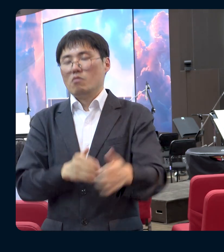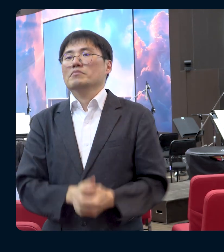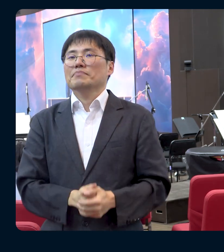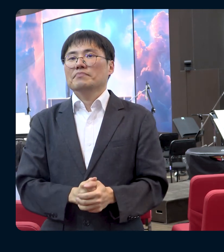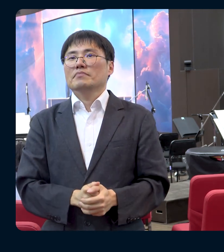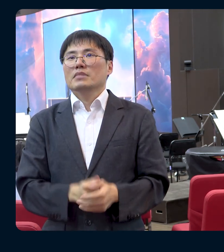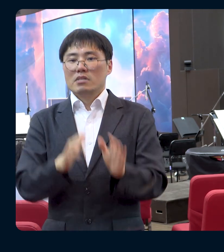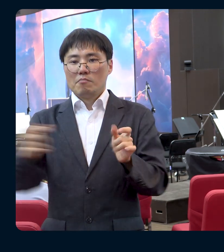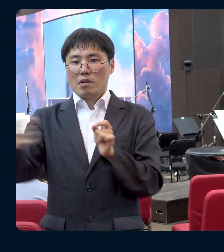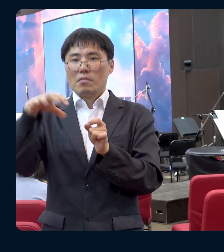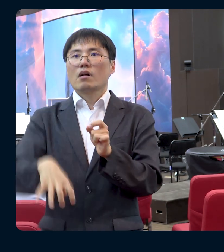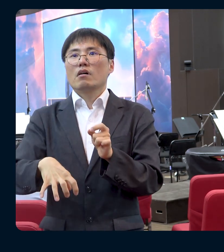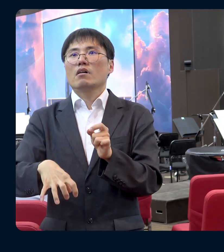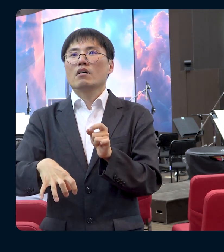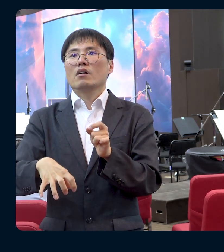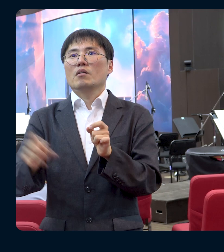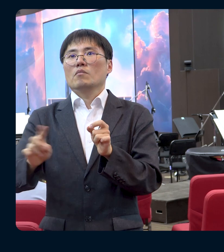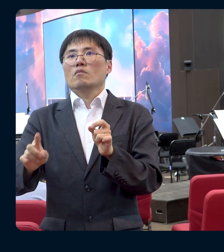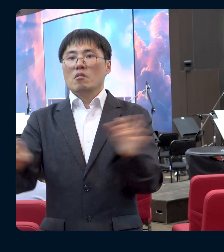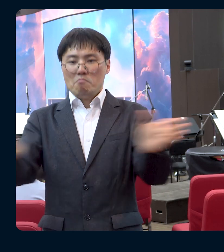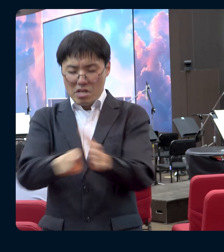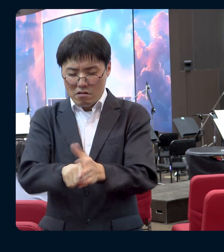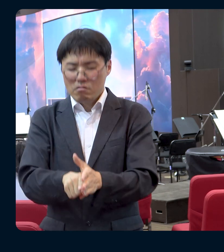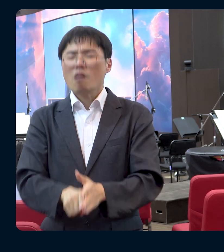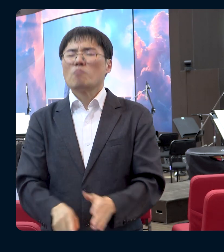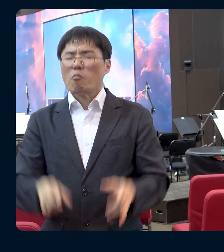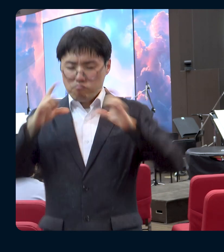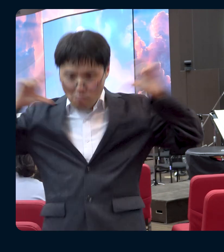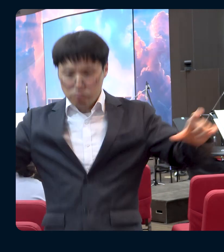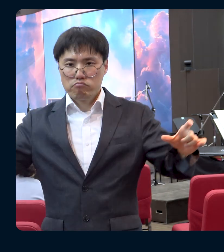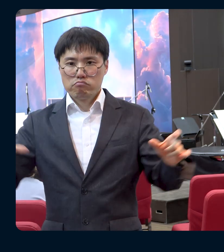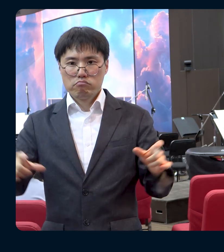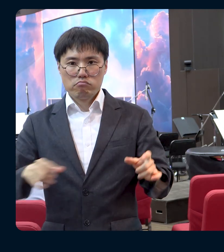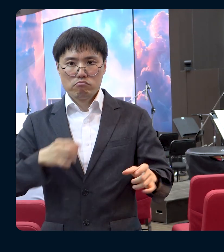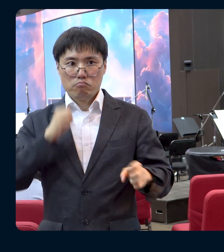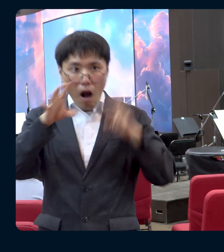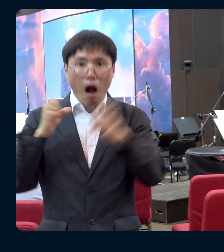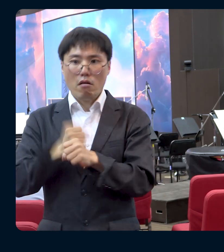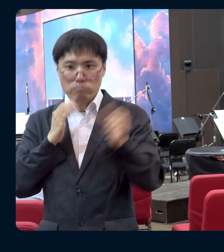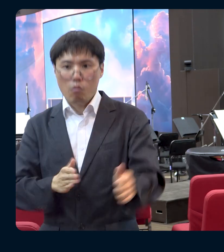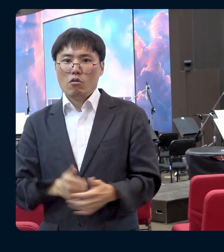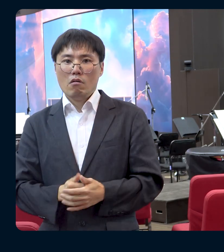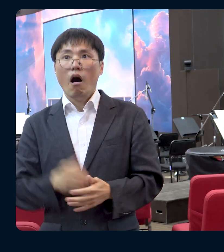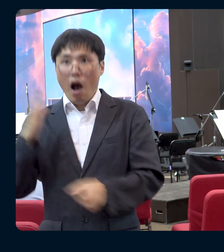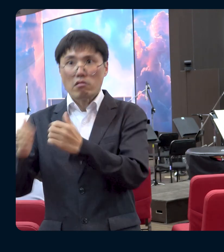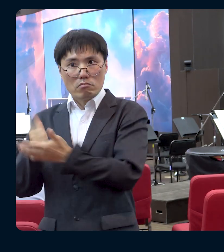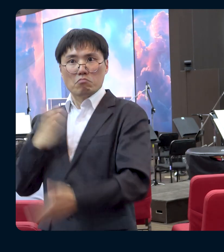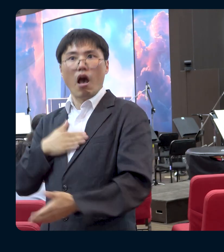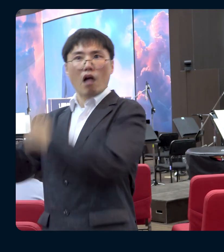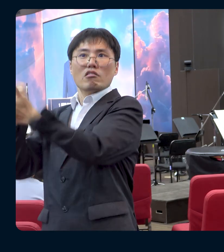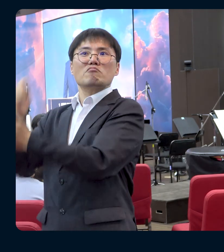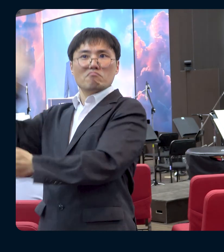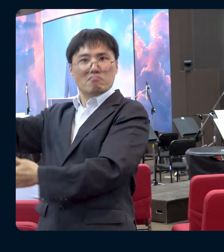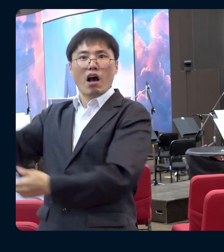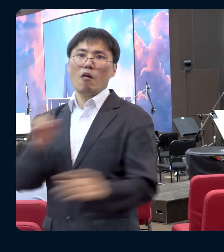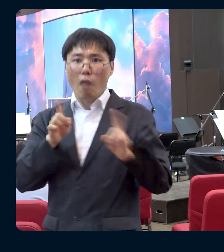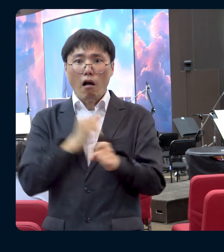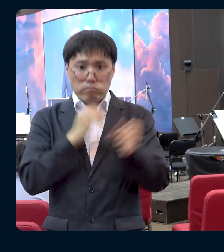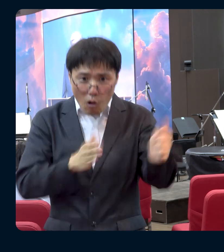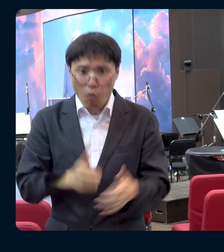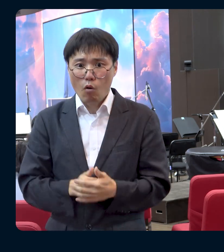하십시오. 예, 사람들 앞에서 믿는다고 말하세요. 하나님이 내 하나님이라고